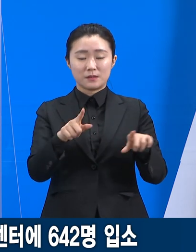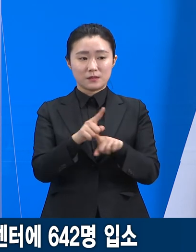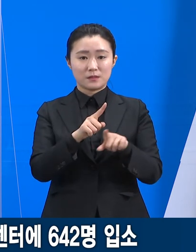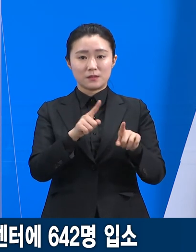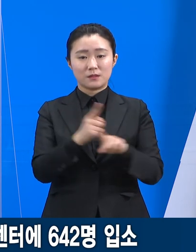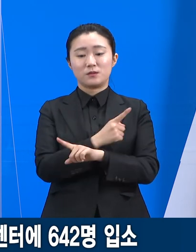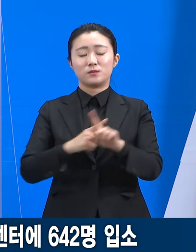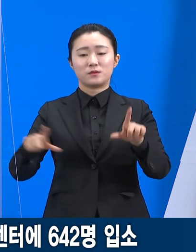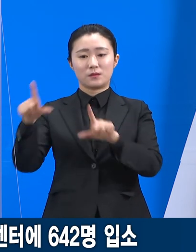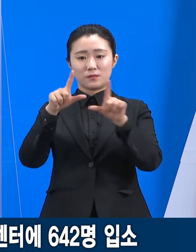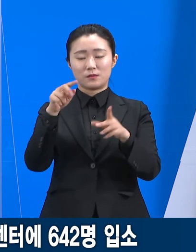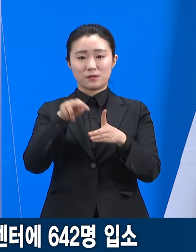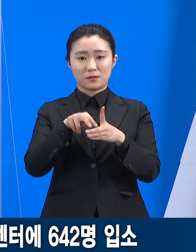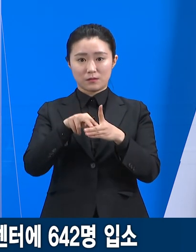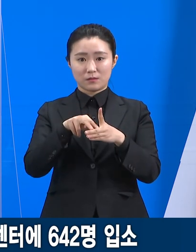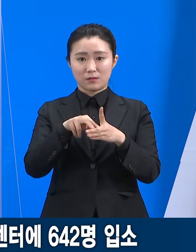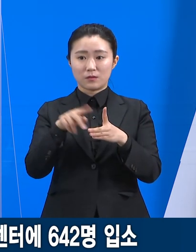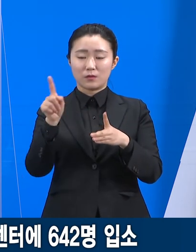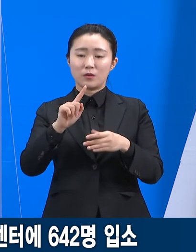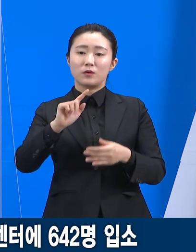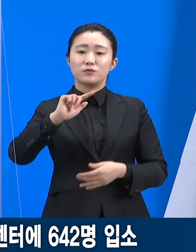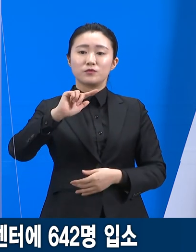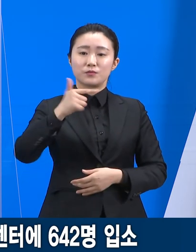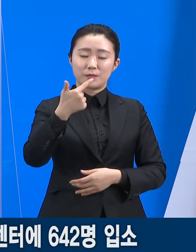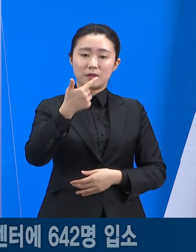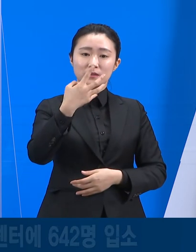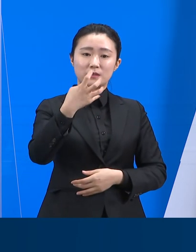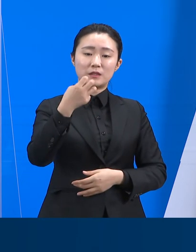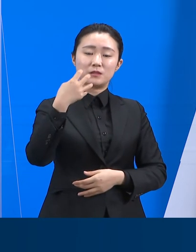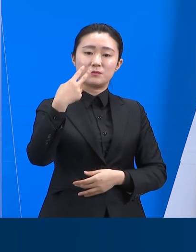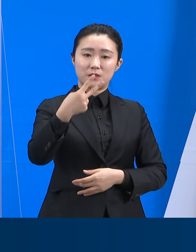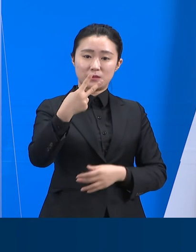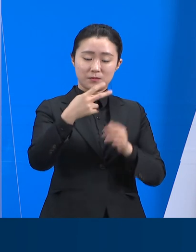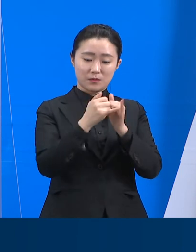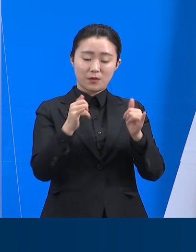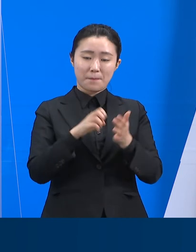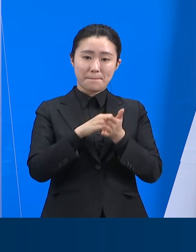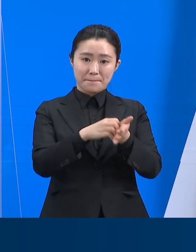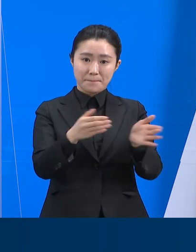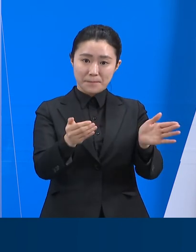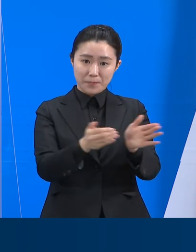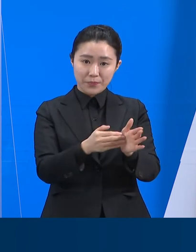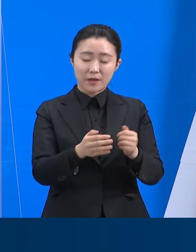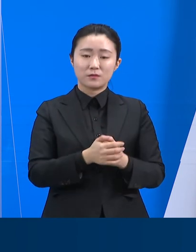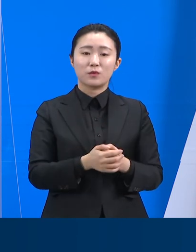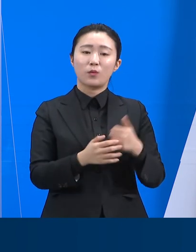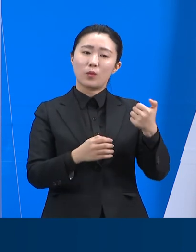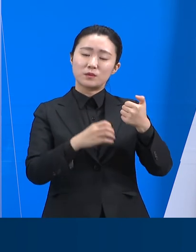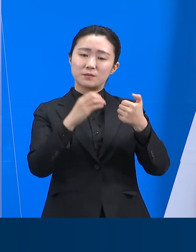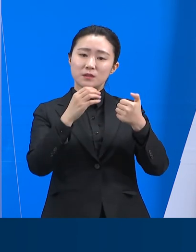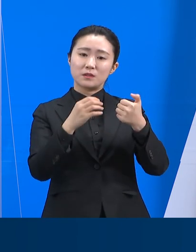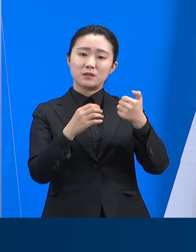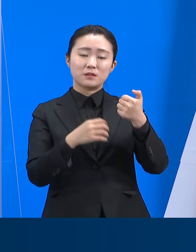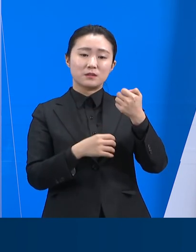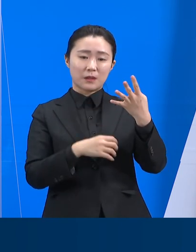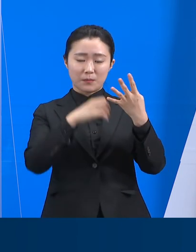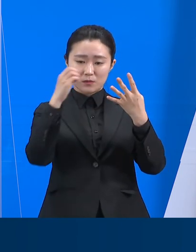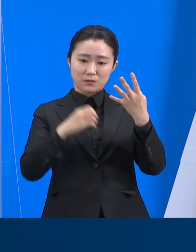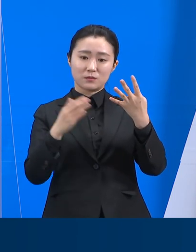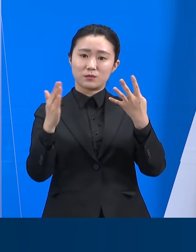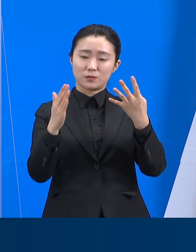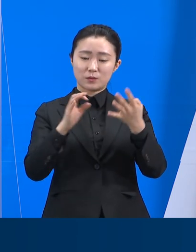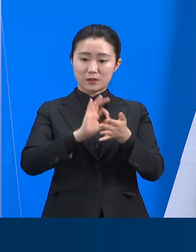18시 기준 642명이 입소해 54.2%의 가동률을 보이며 잔여 수용 가능